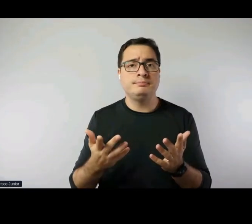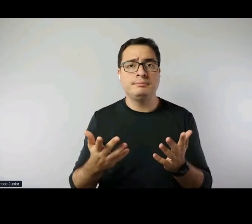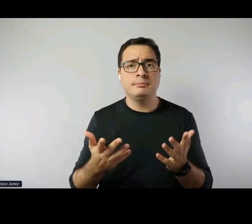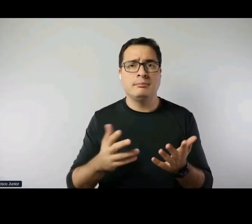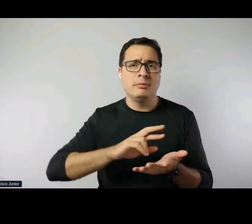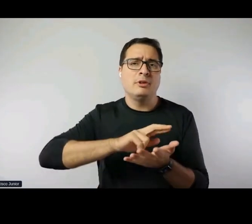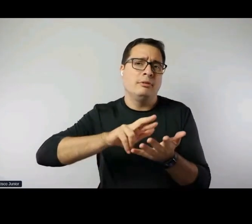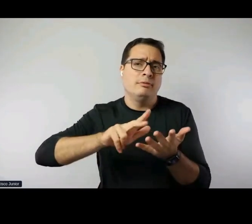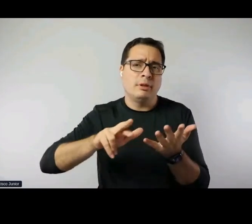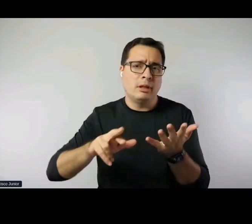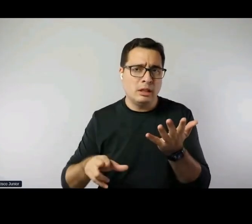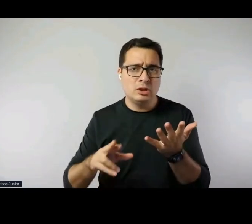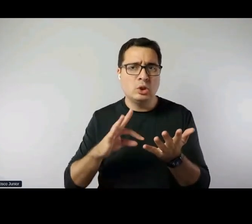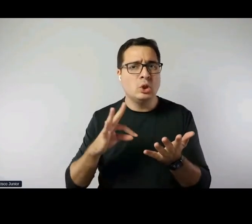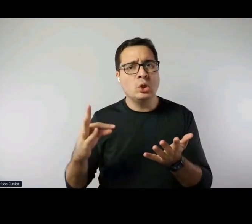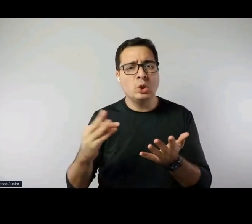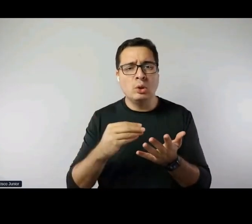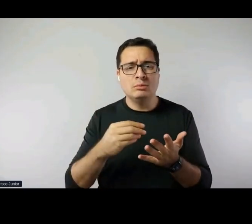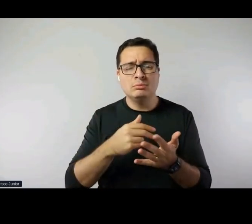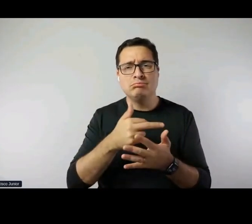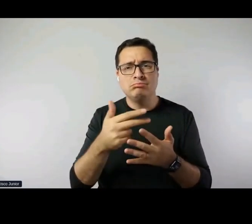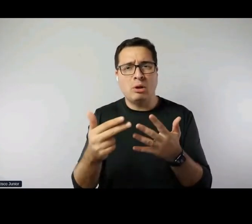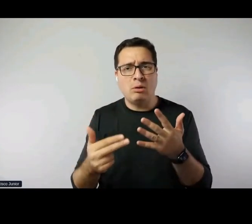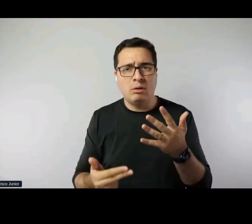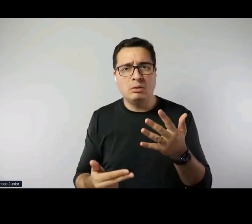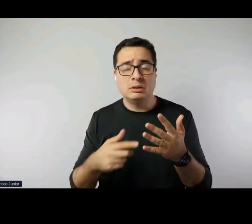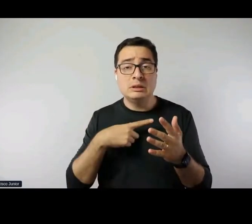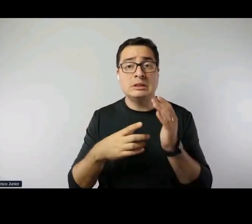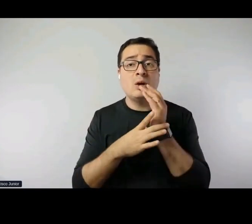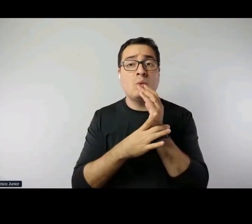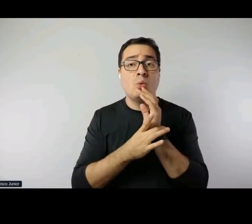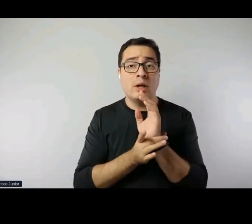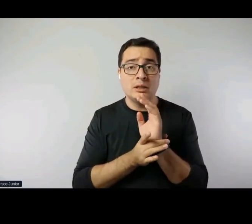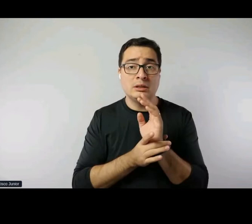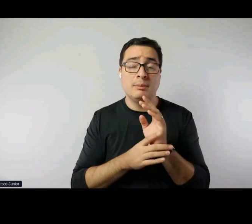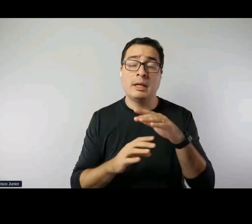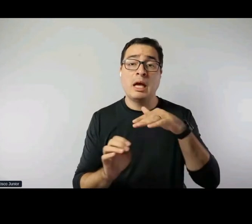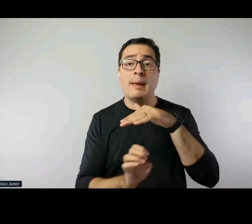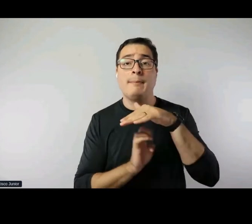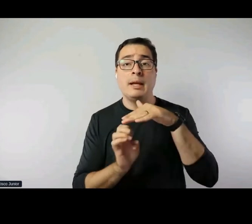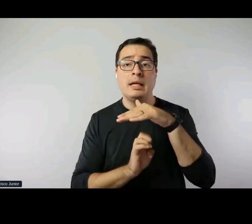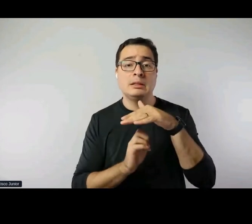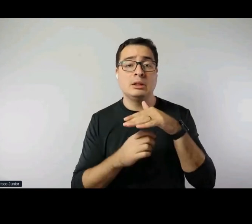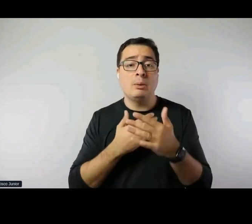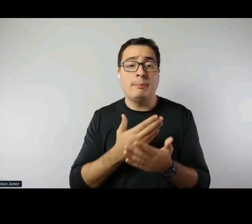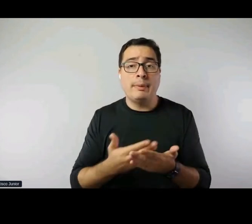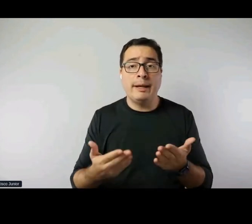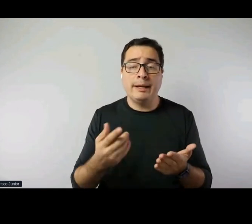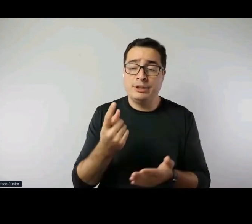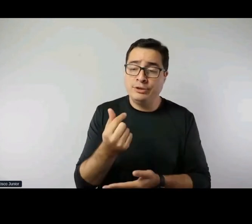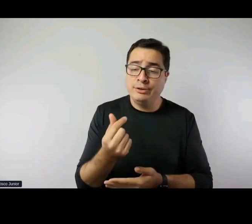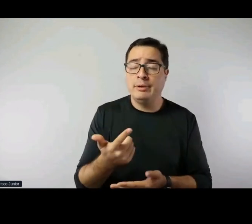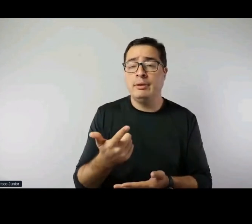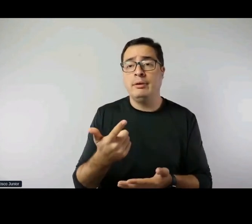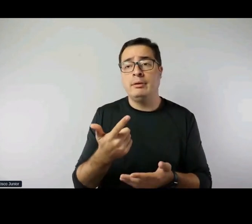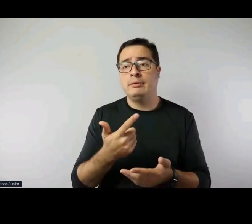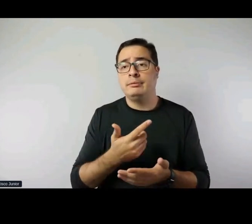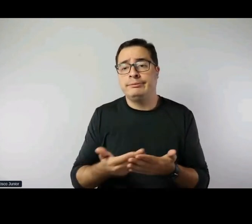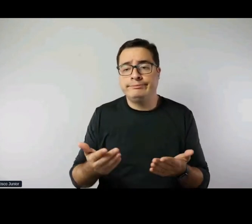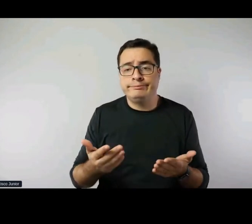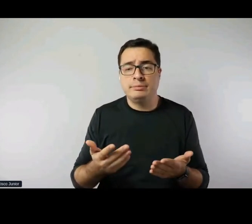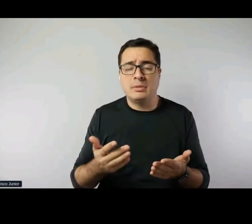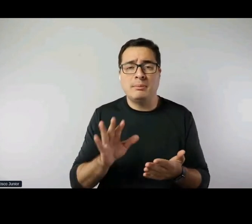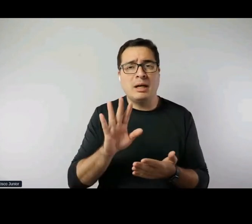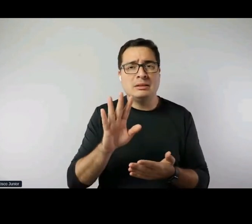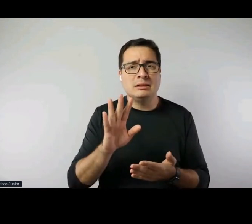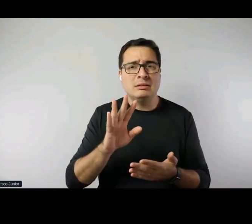enfim, todos os aspectos de segurança para que a empresa não perca dinheiro, mas nenhum